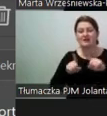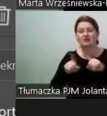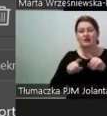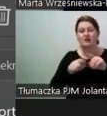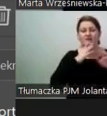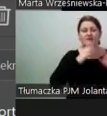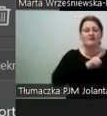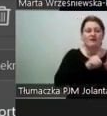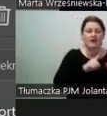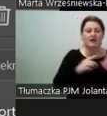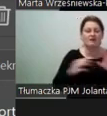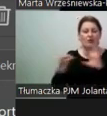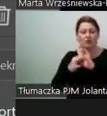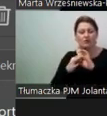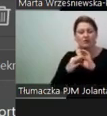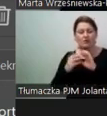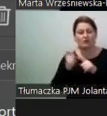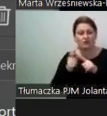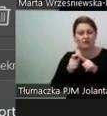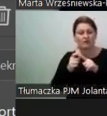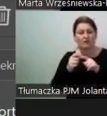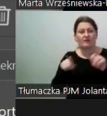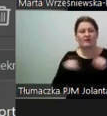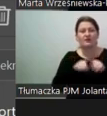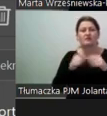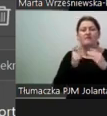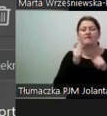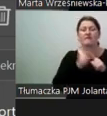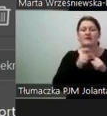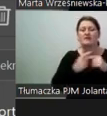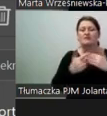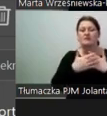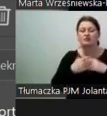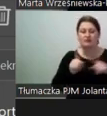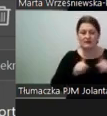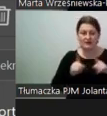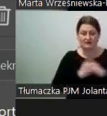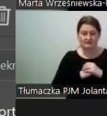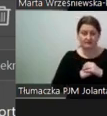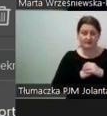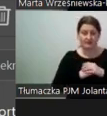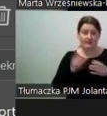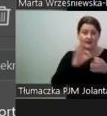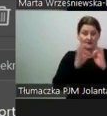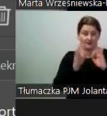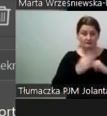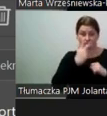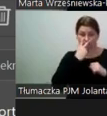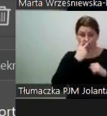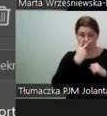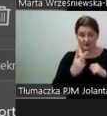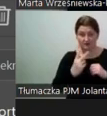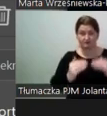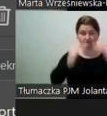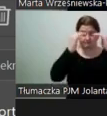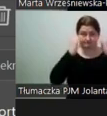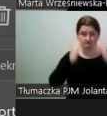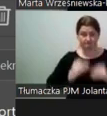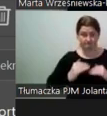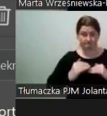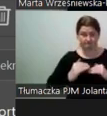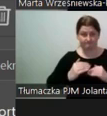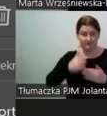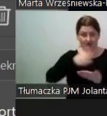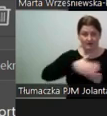znaku, jak i z doborem synonimu. Natomiast gdy spojrzymy sobie na kolejny element, to